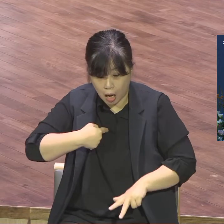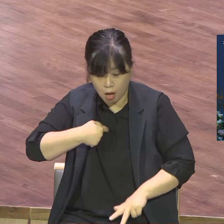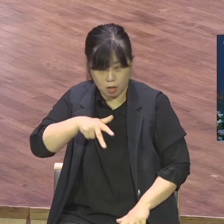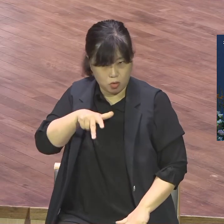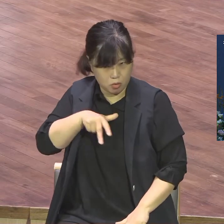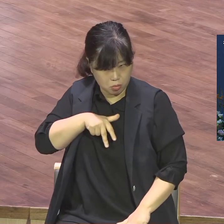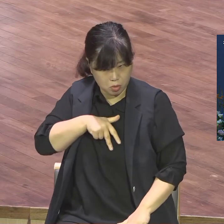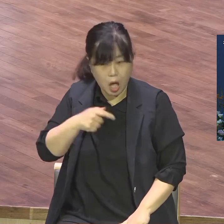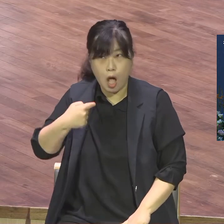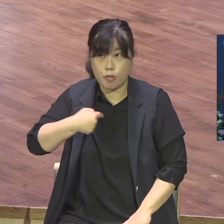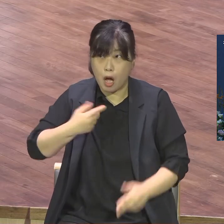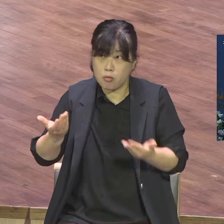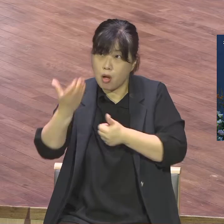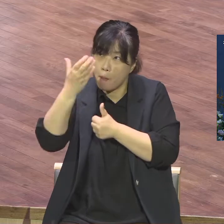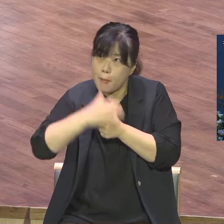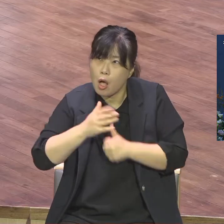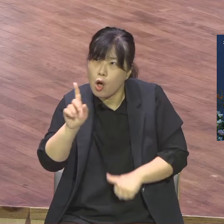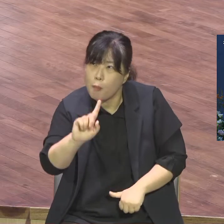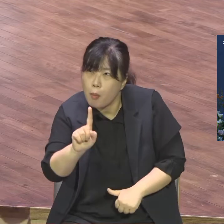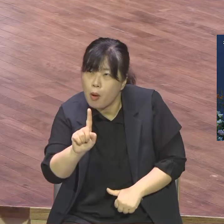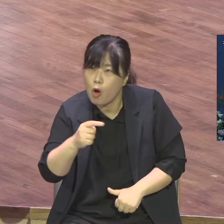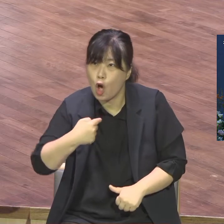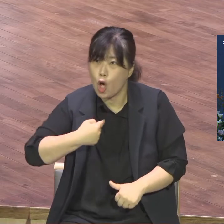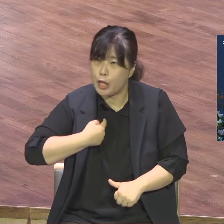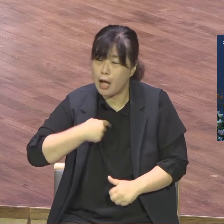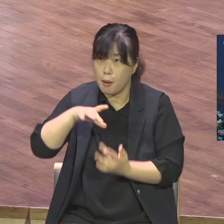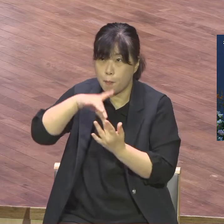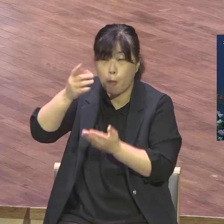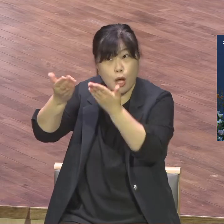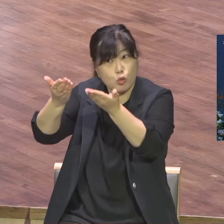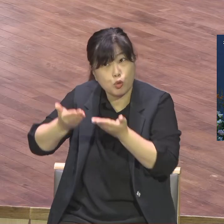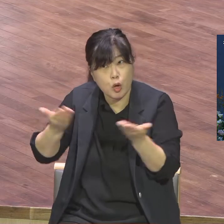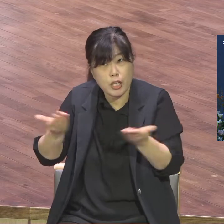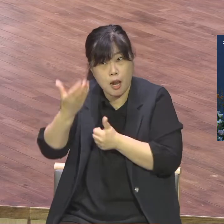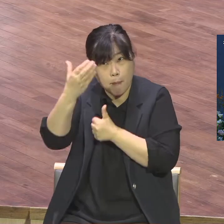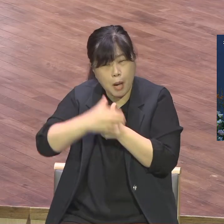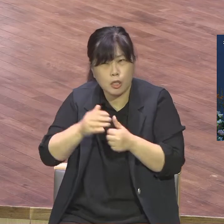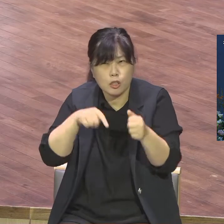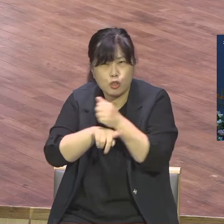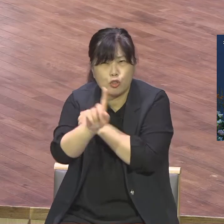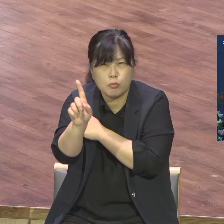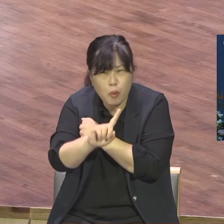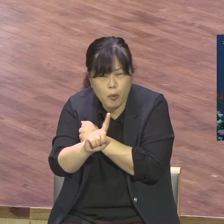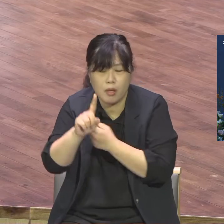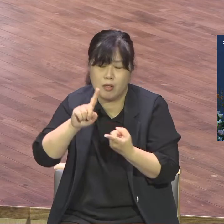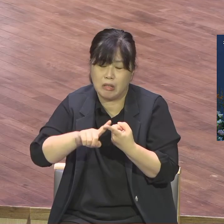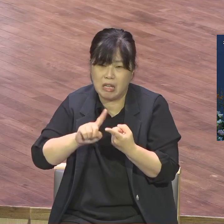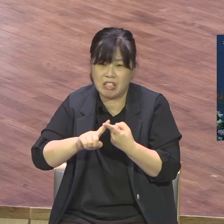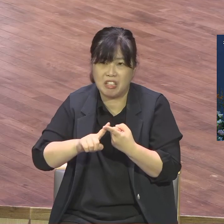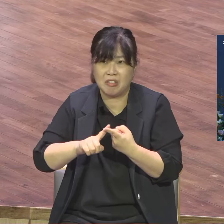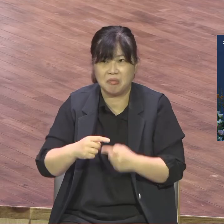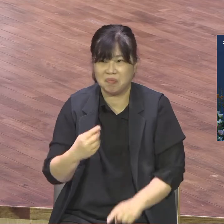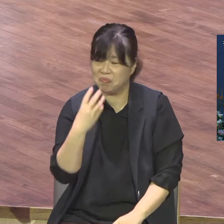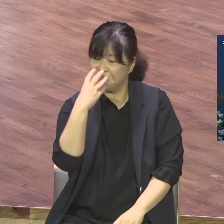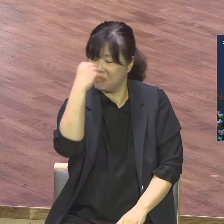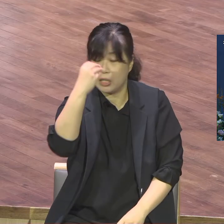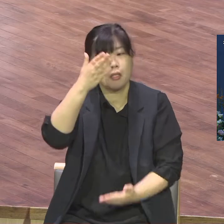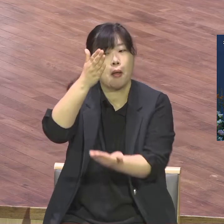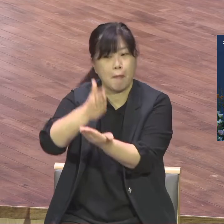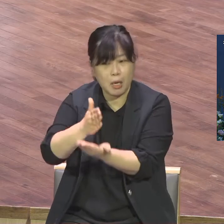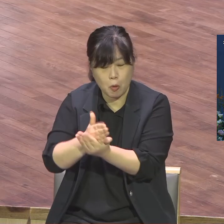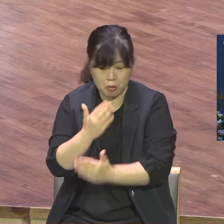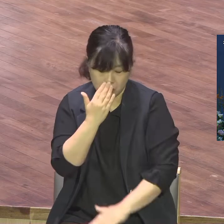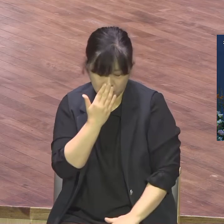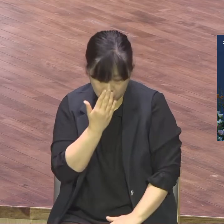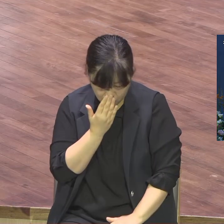내게 선민의식 직분을 주셨다. 이거는 엄청난 하나님 기대가 있다는 증거예요.